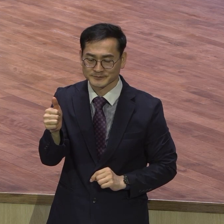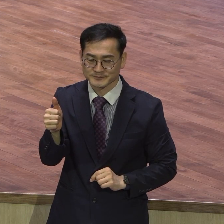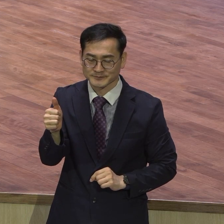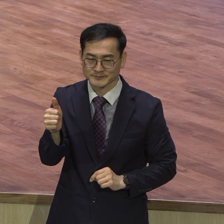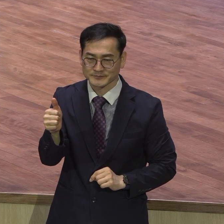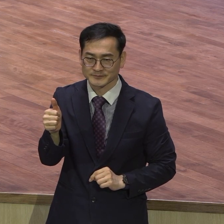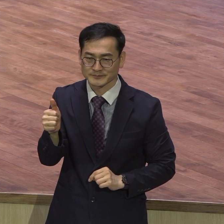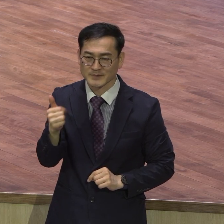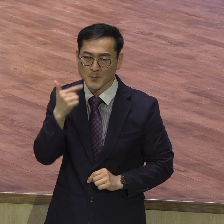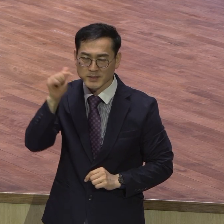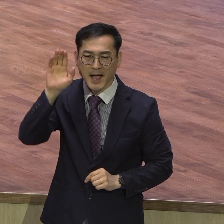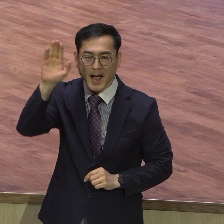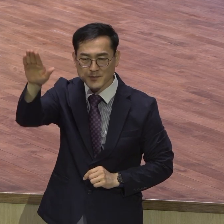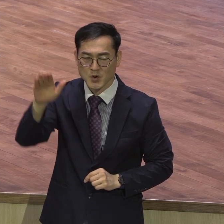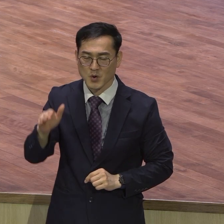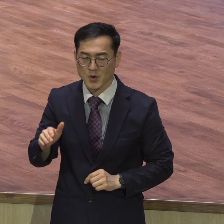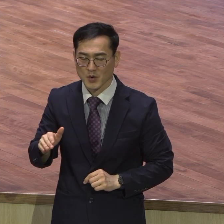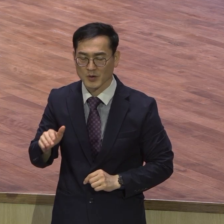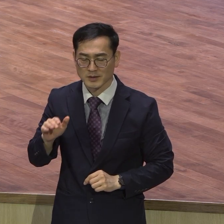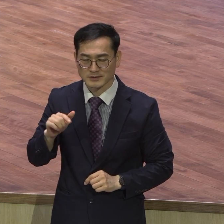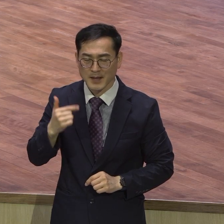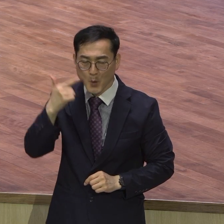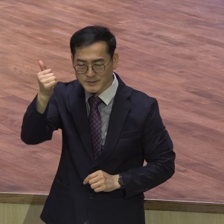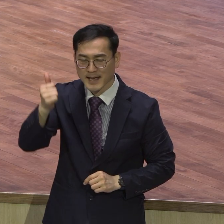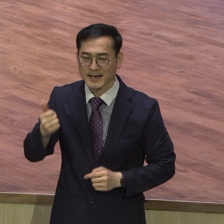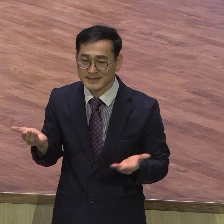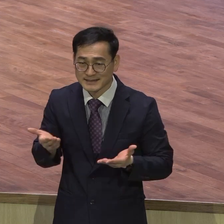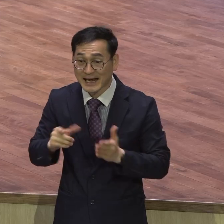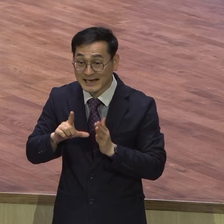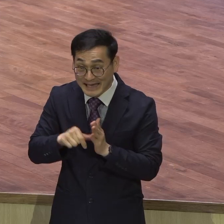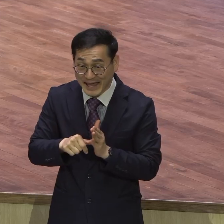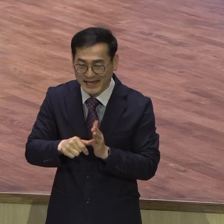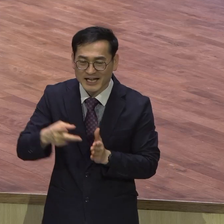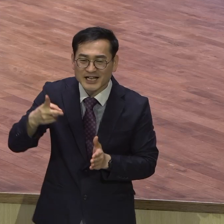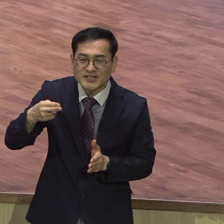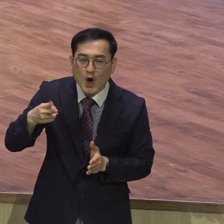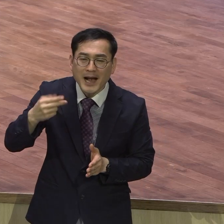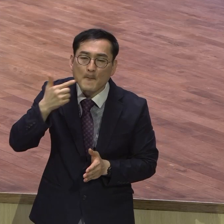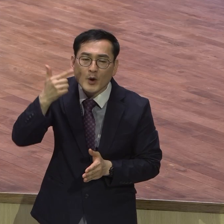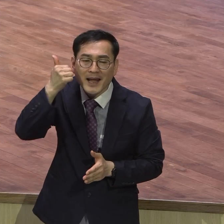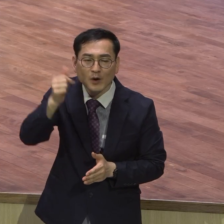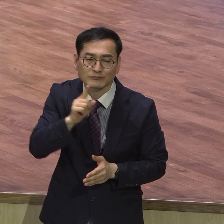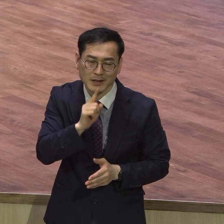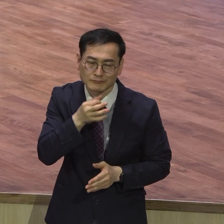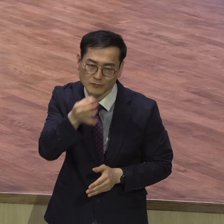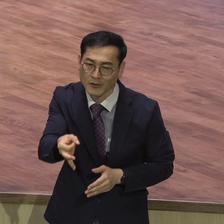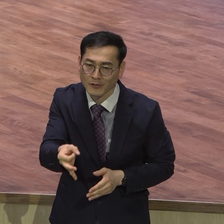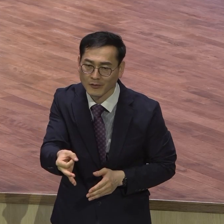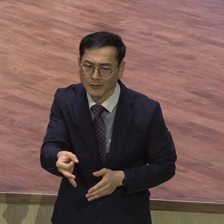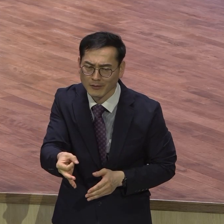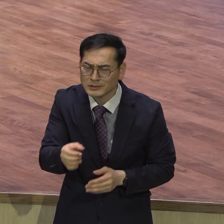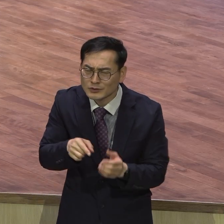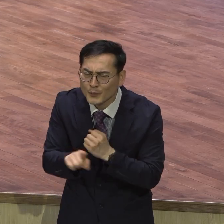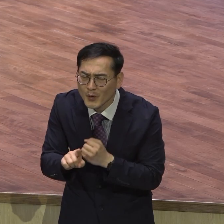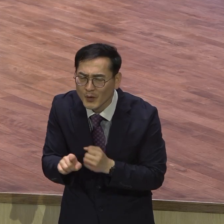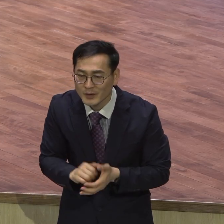목회철학을 젓가락 목회라 그렇게 표현을 했어요. 이유가 뭐냐 대신방을 하다 보면